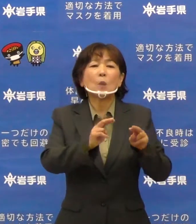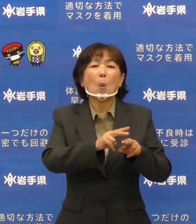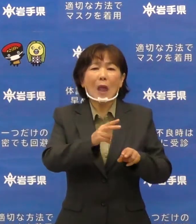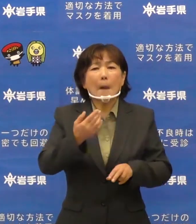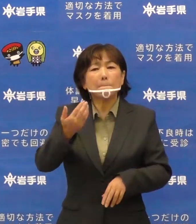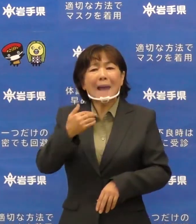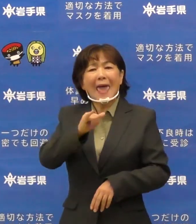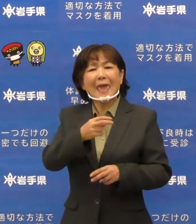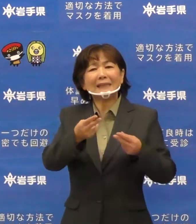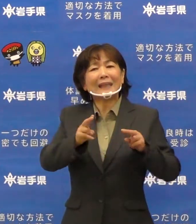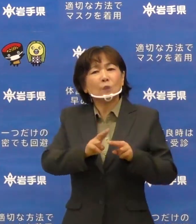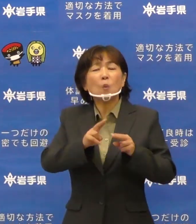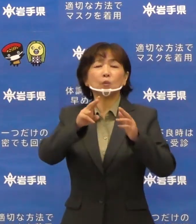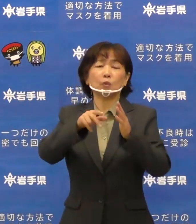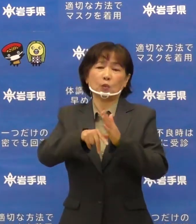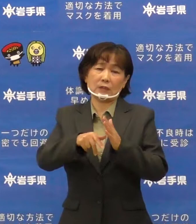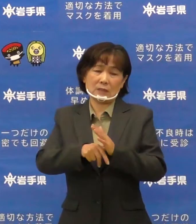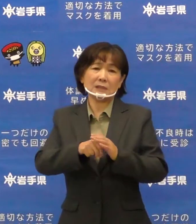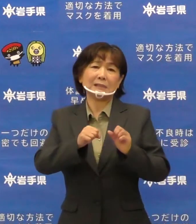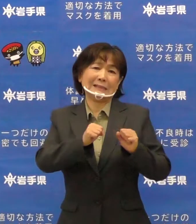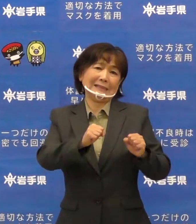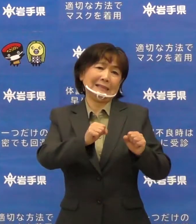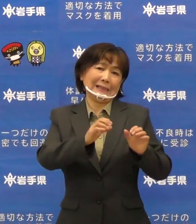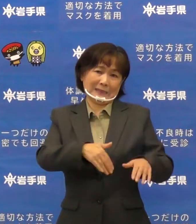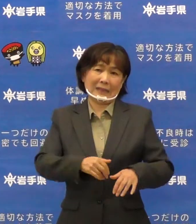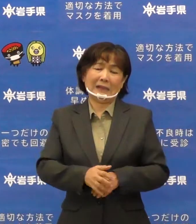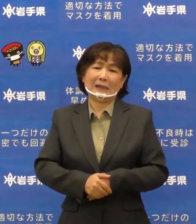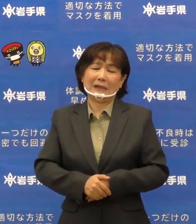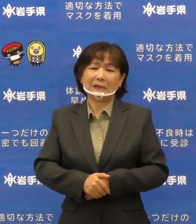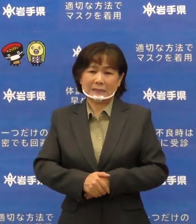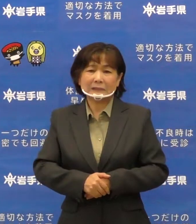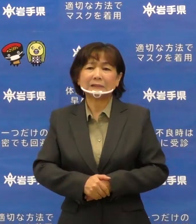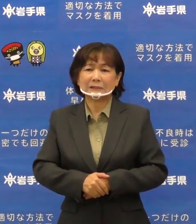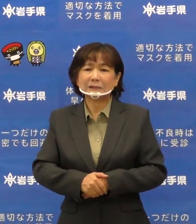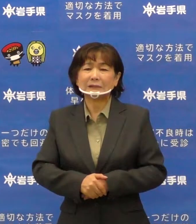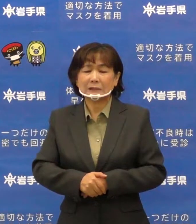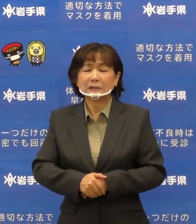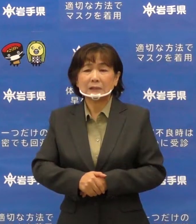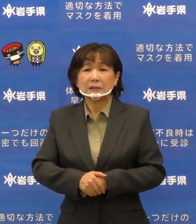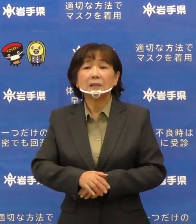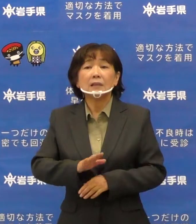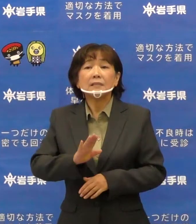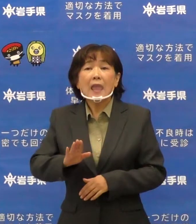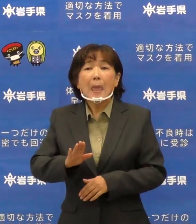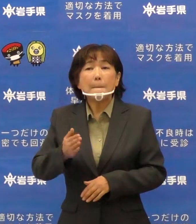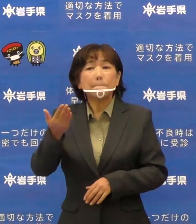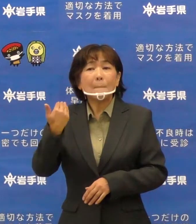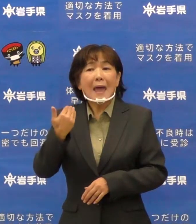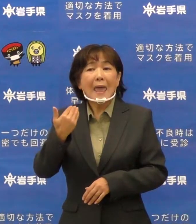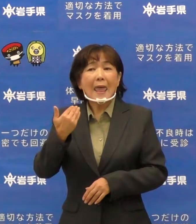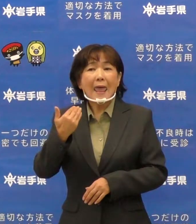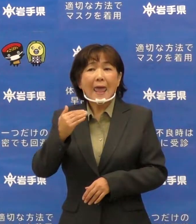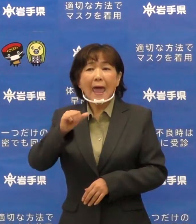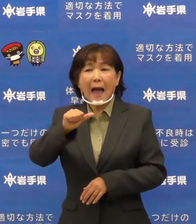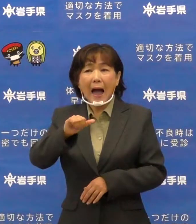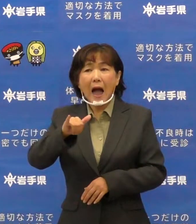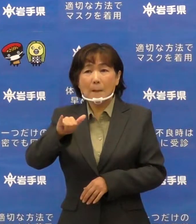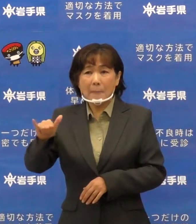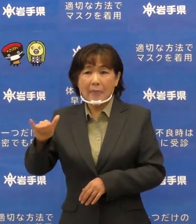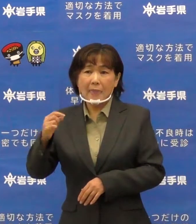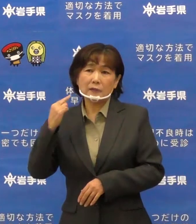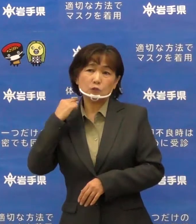こう安倍総裁の下政権交代に成功ということで、その成功体験から